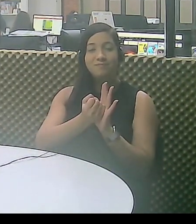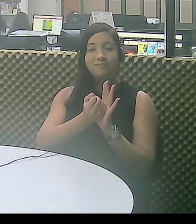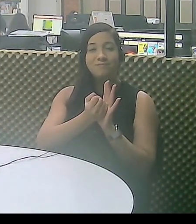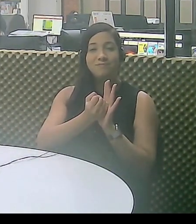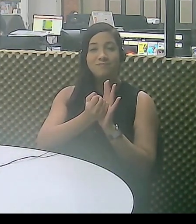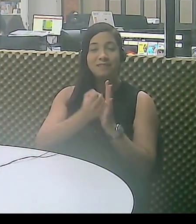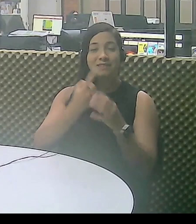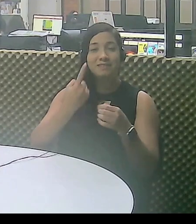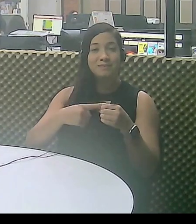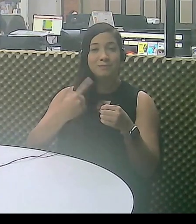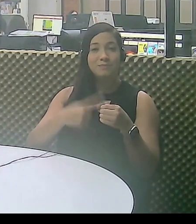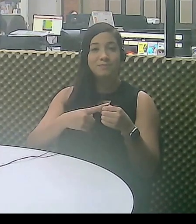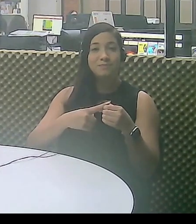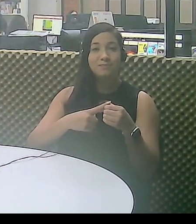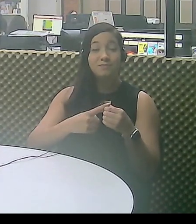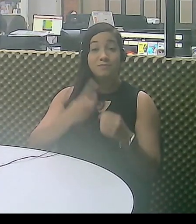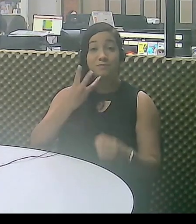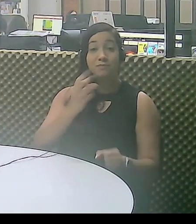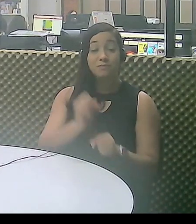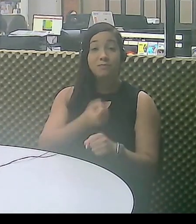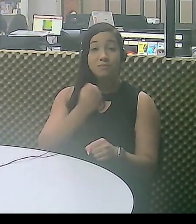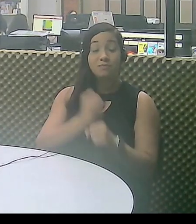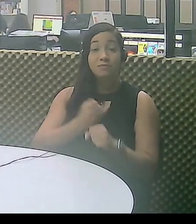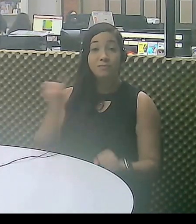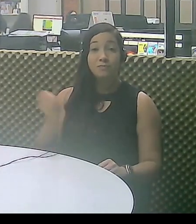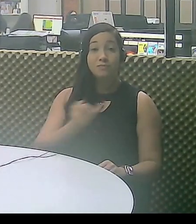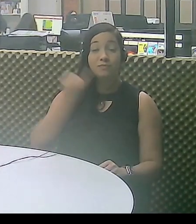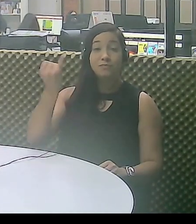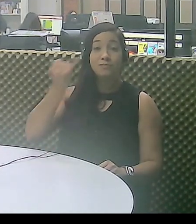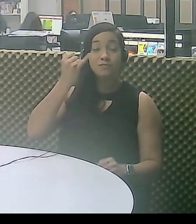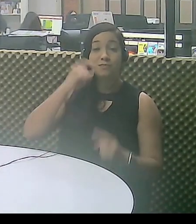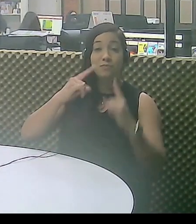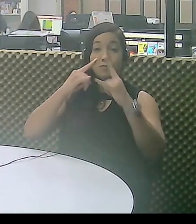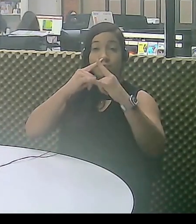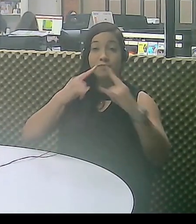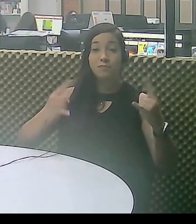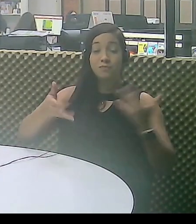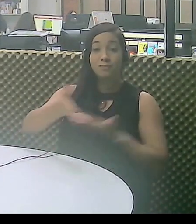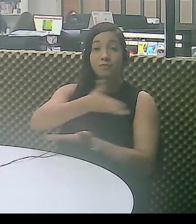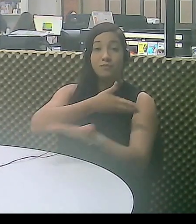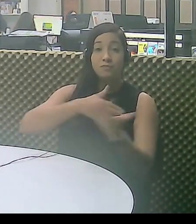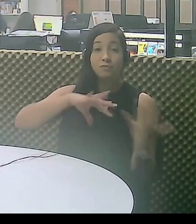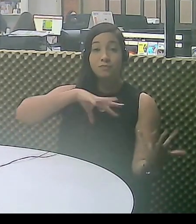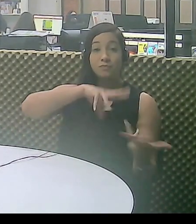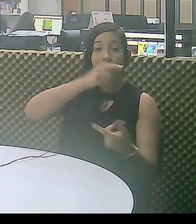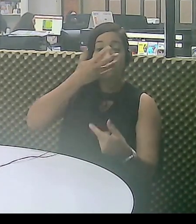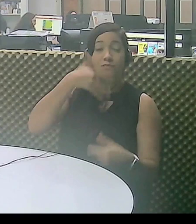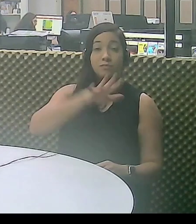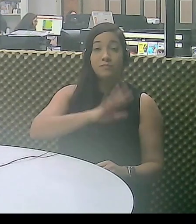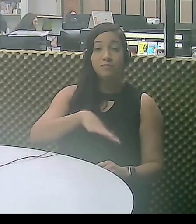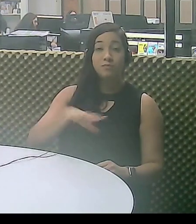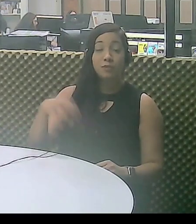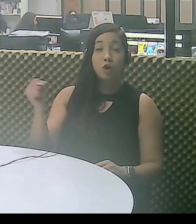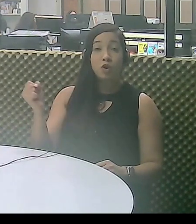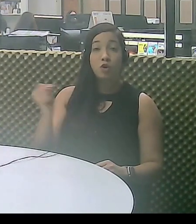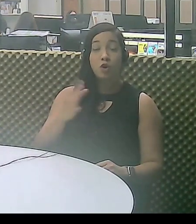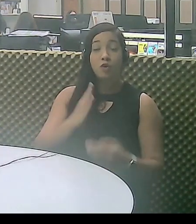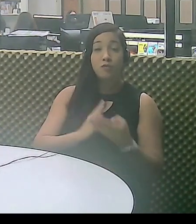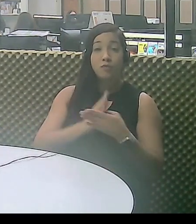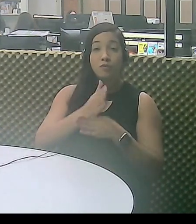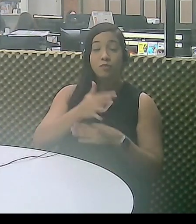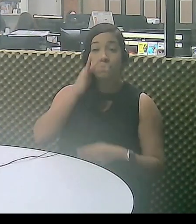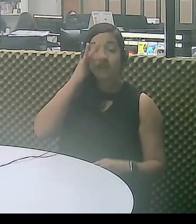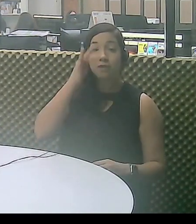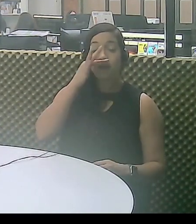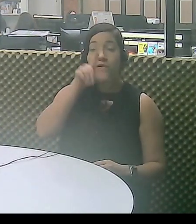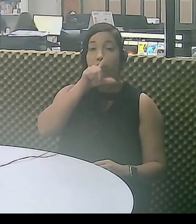da cidade recebeu outras 3 obras importantes: um quiosque de convivência no mundo da criança e as novas portarias do